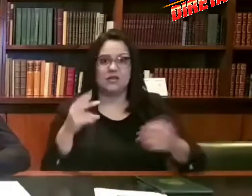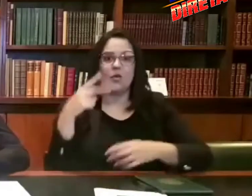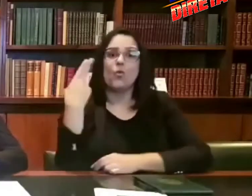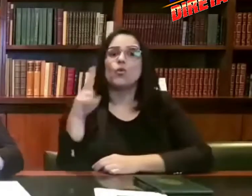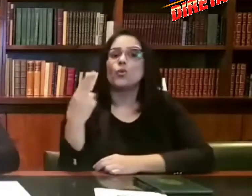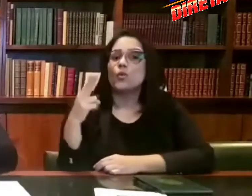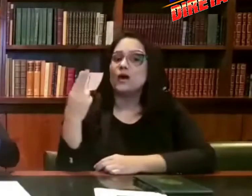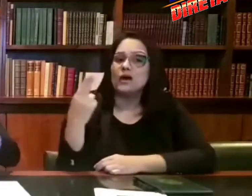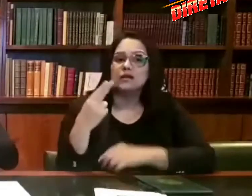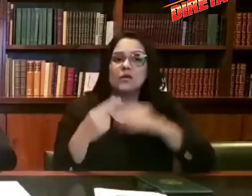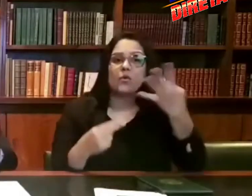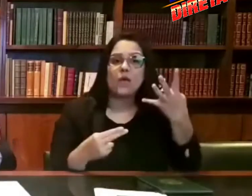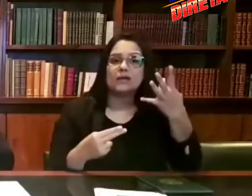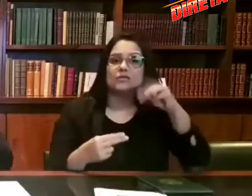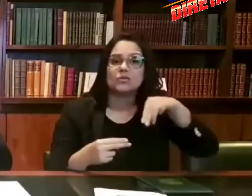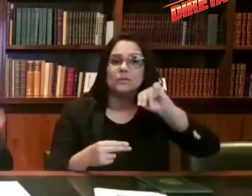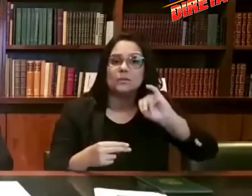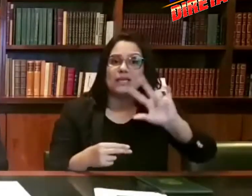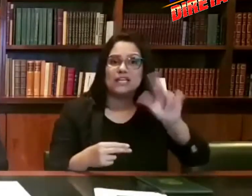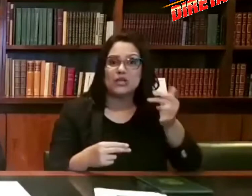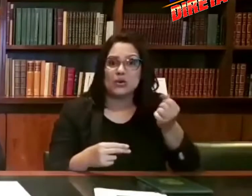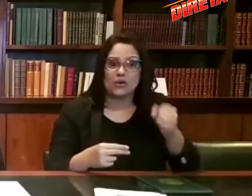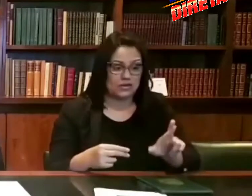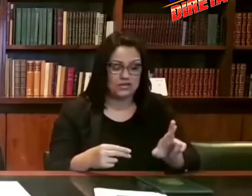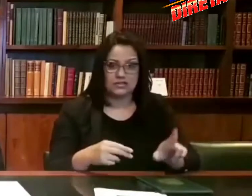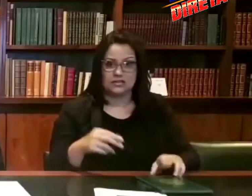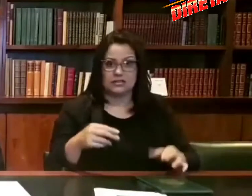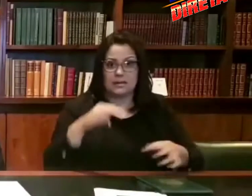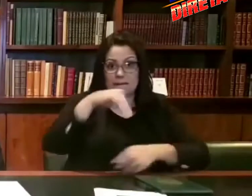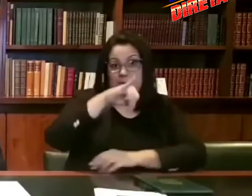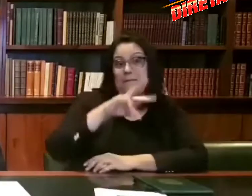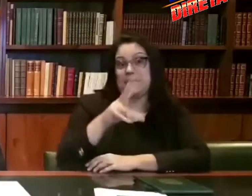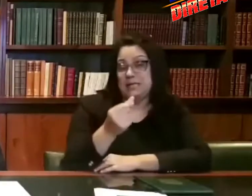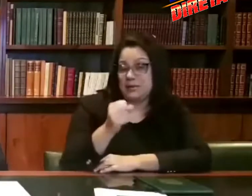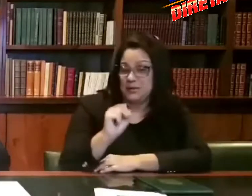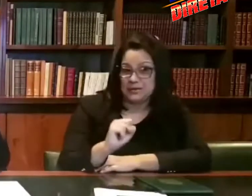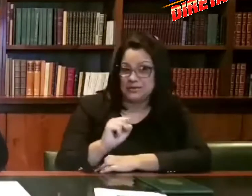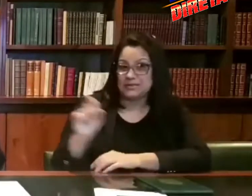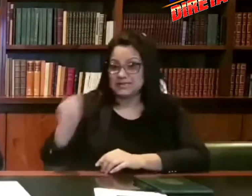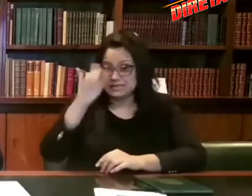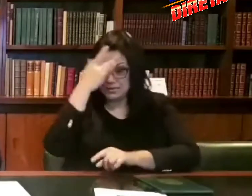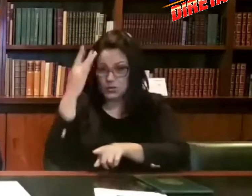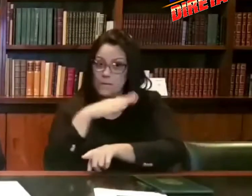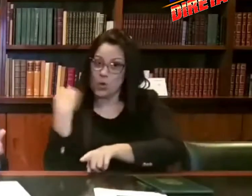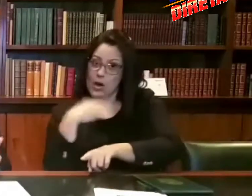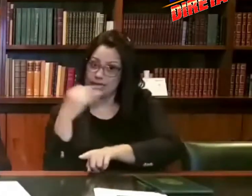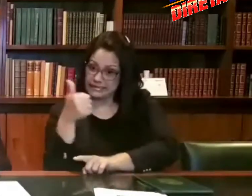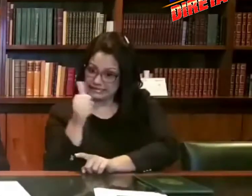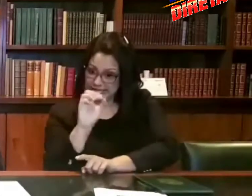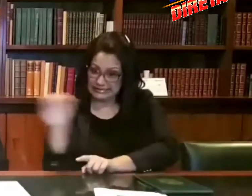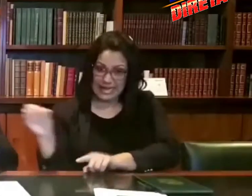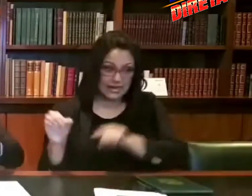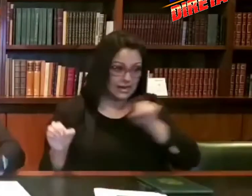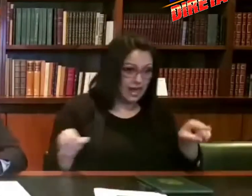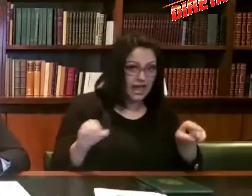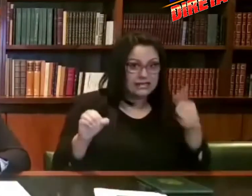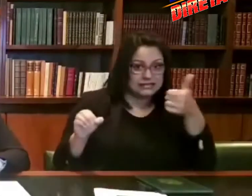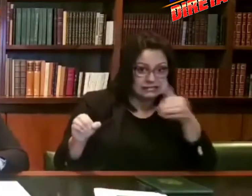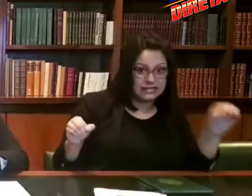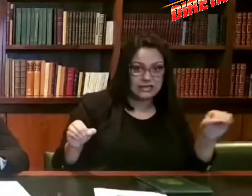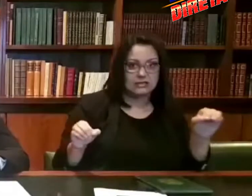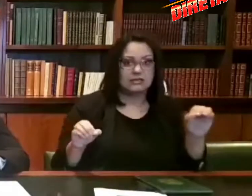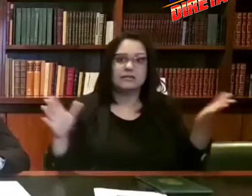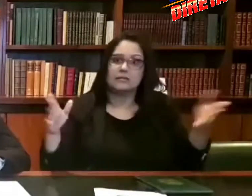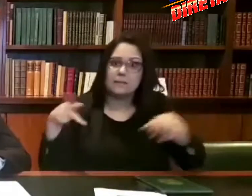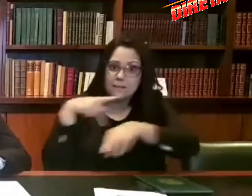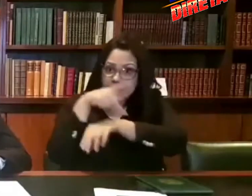engano. 4 milhões. Não dá para comparar. O Brasil, se morre 100 pessoas aqui, 100 no Uruguai, há uma diferença enorme. Não é a mesma coisa. Lá,